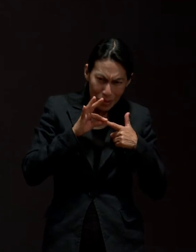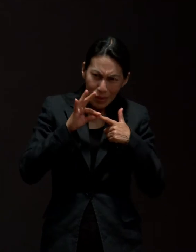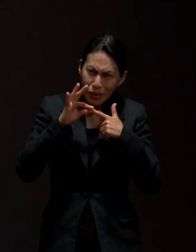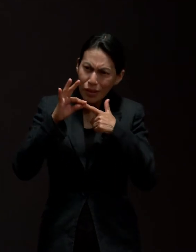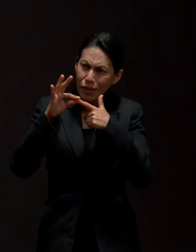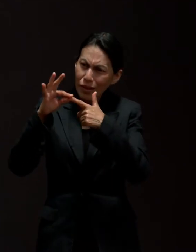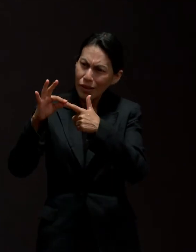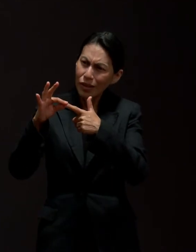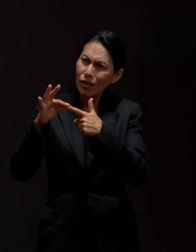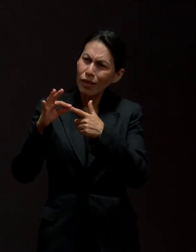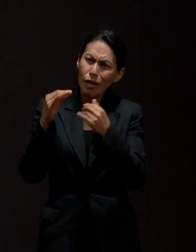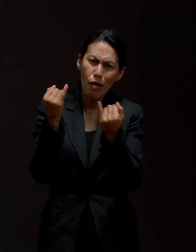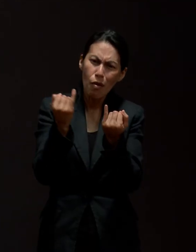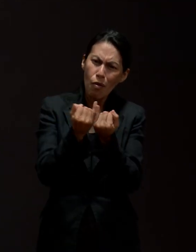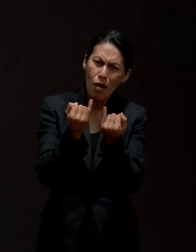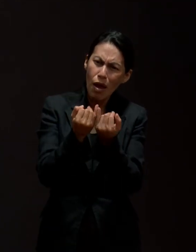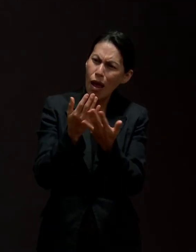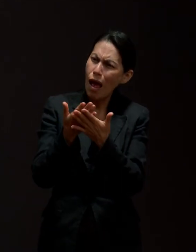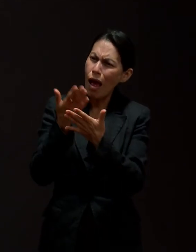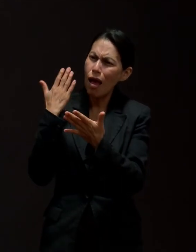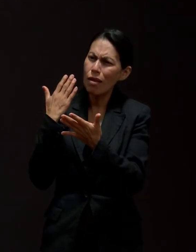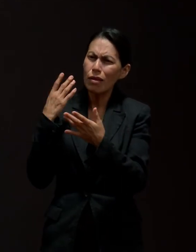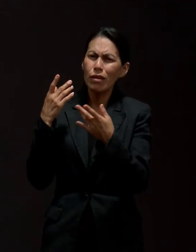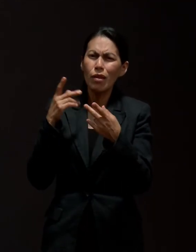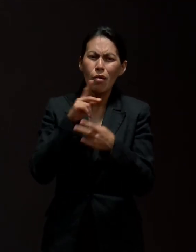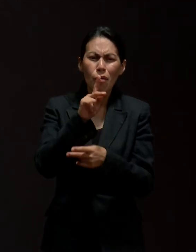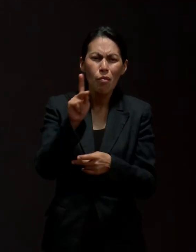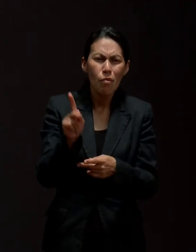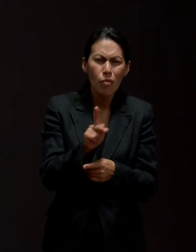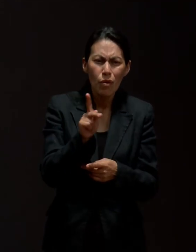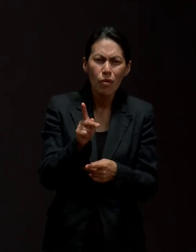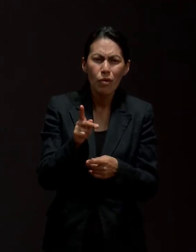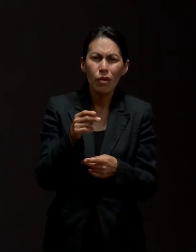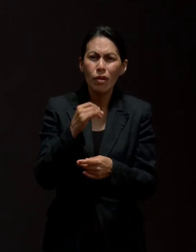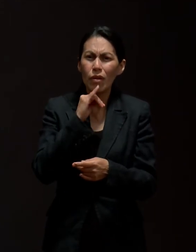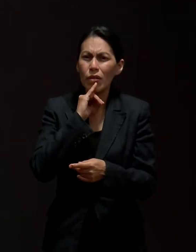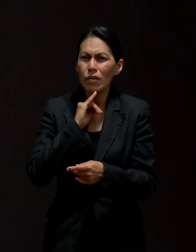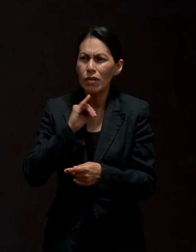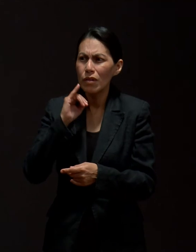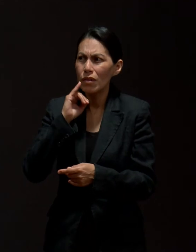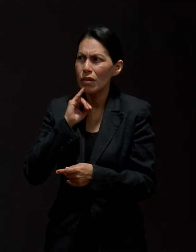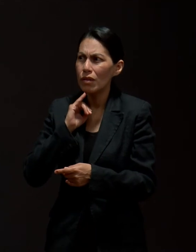mí. Nos han venido varios pedidos de oración.